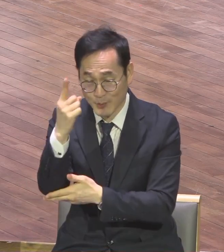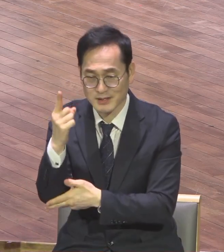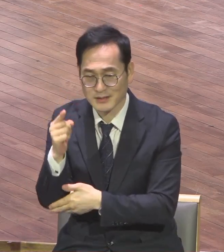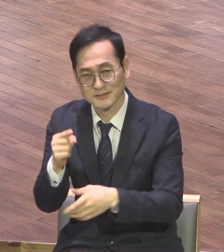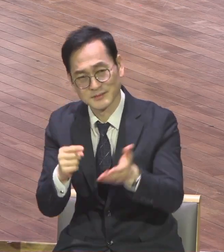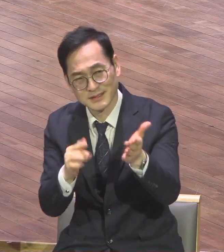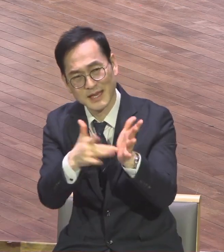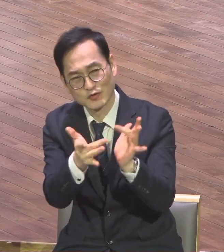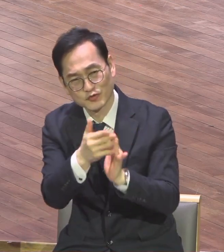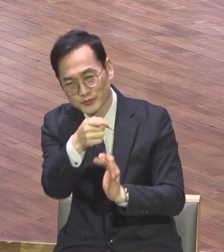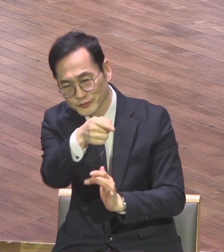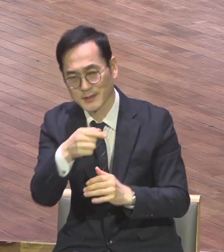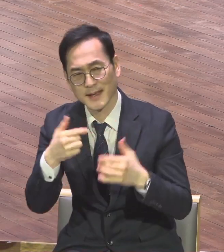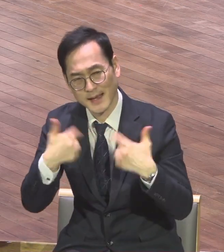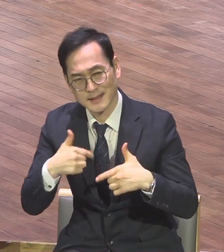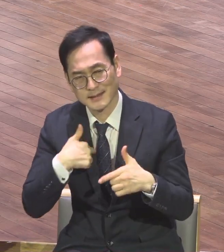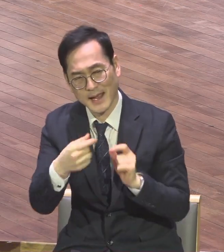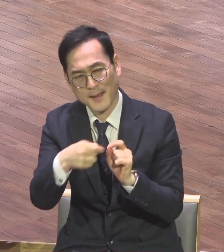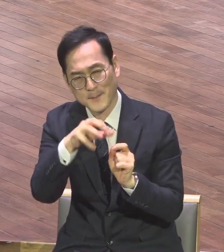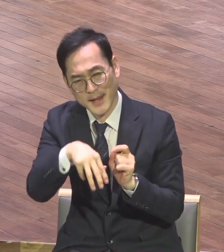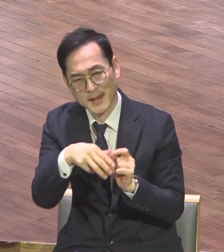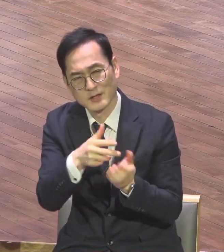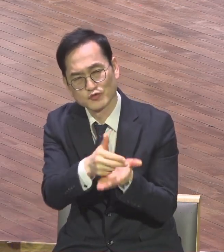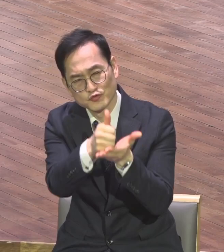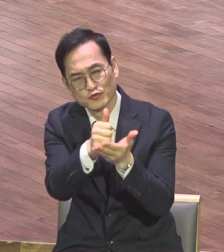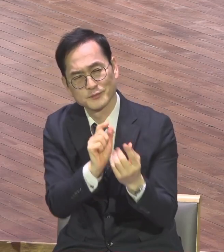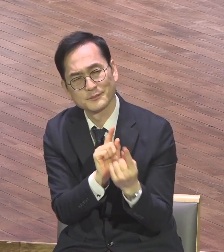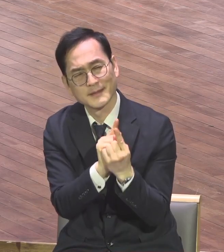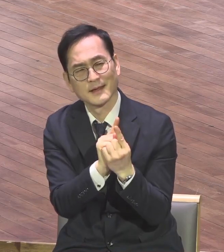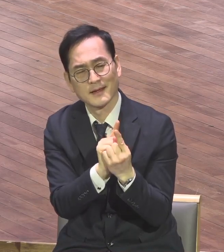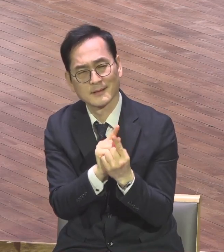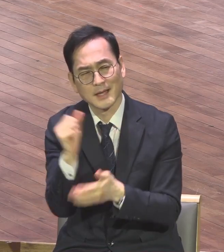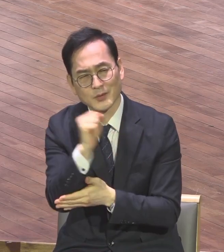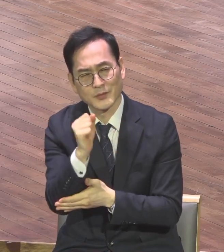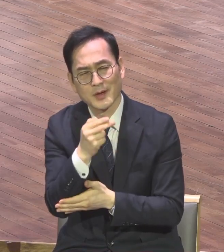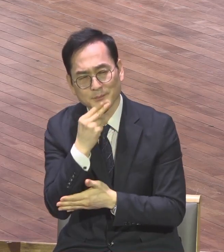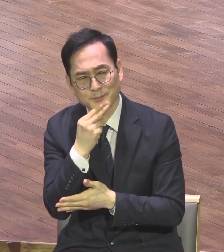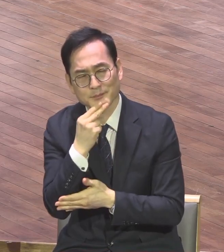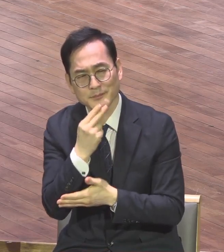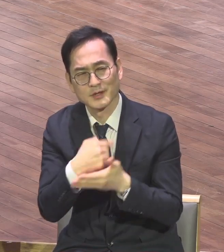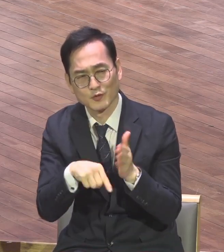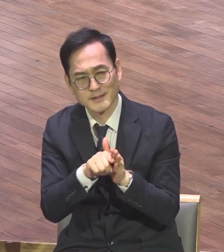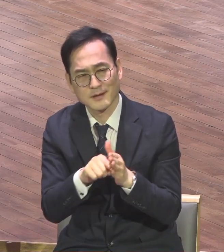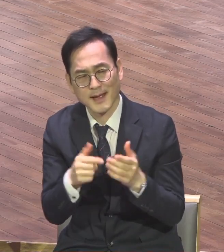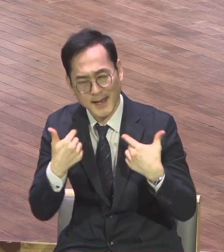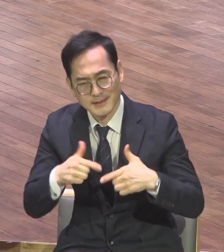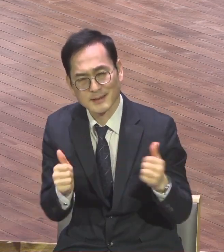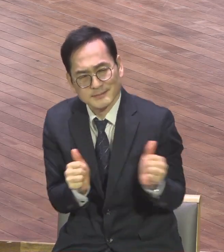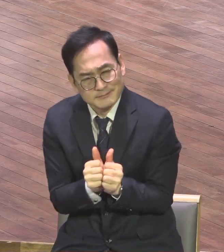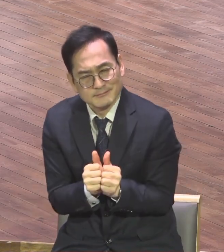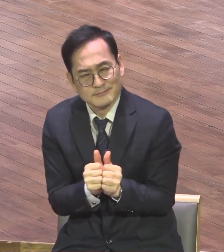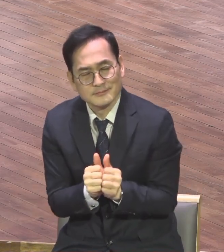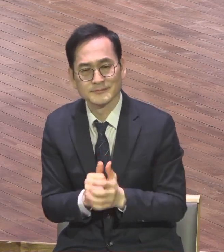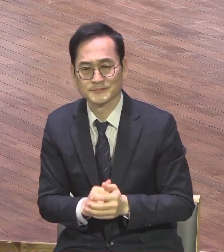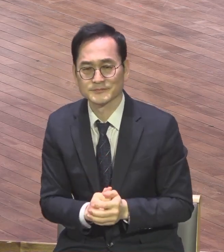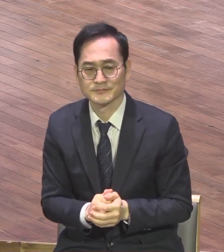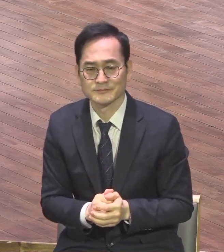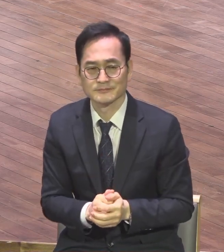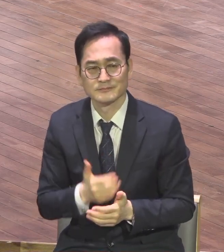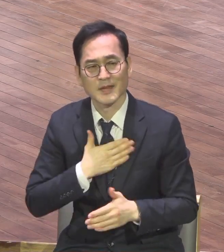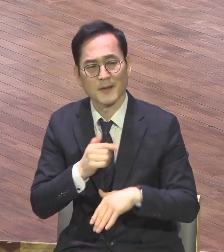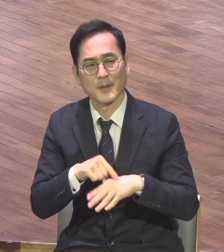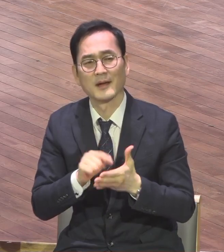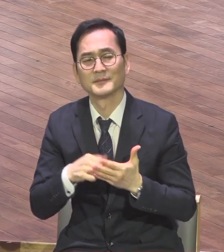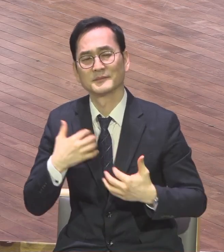이르되 내가 항상 내 앞에 계신 주를 배웠으며 나로 요동하지 않게 하기 위하여 그가 내 우편에 계시도다. 그러므로 내